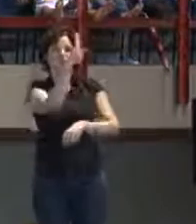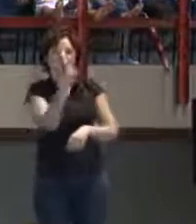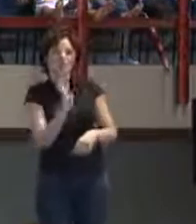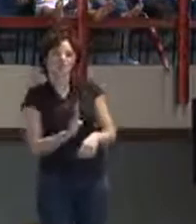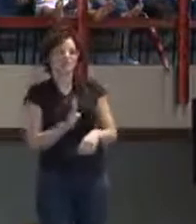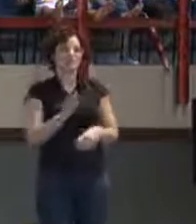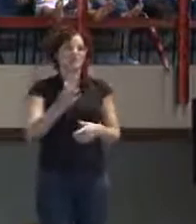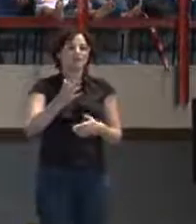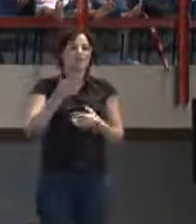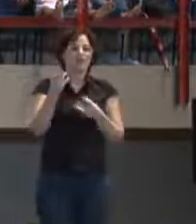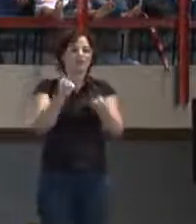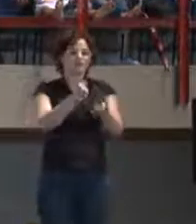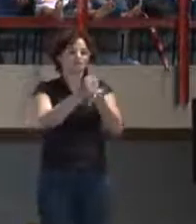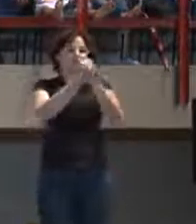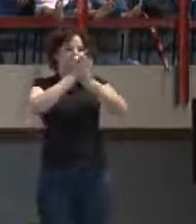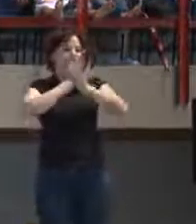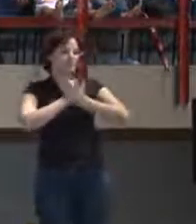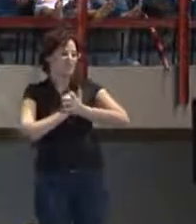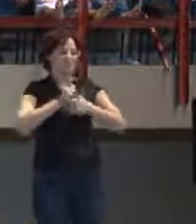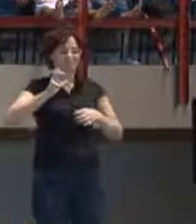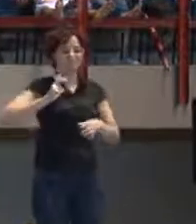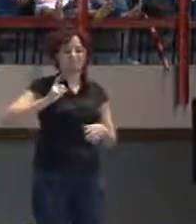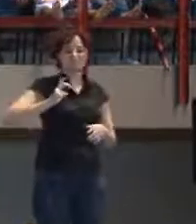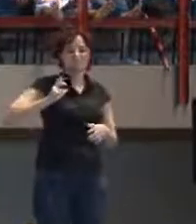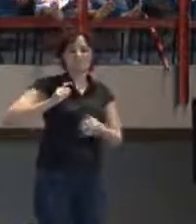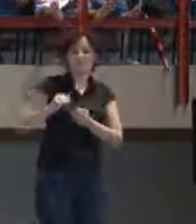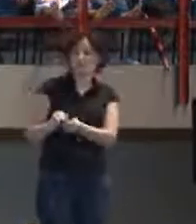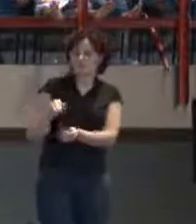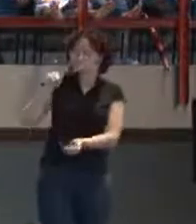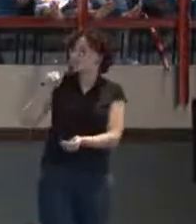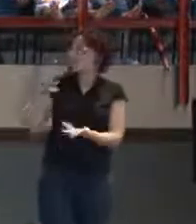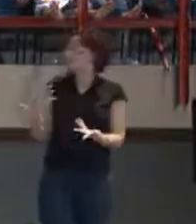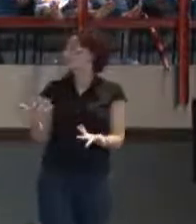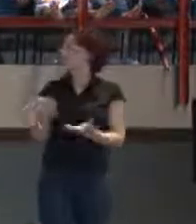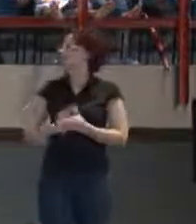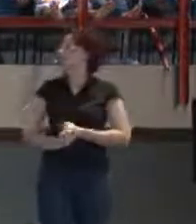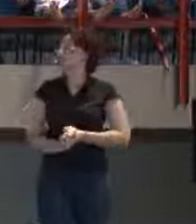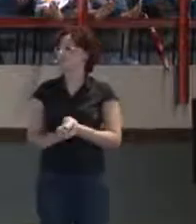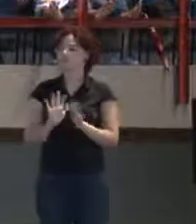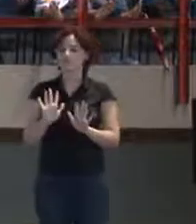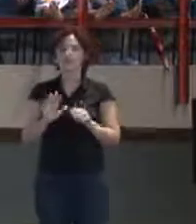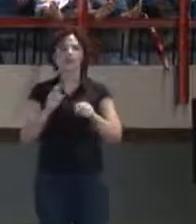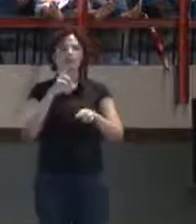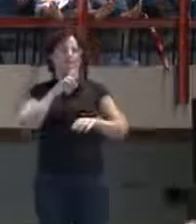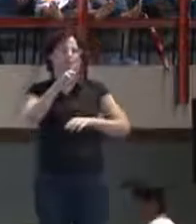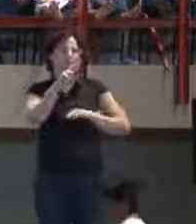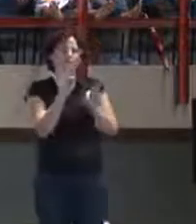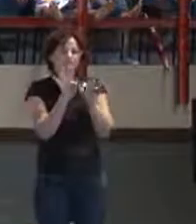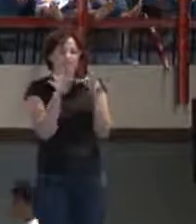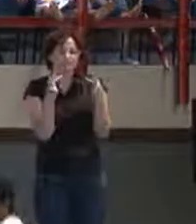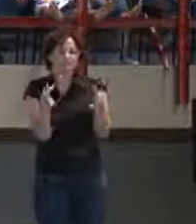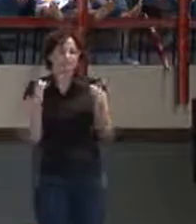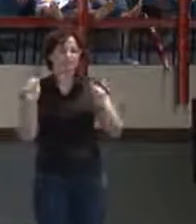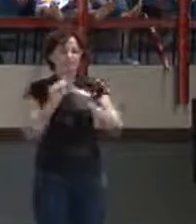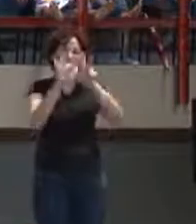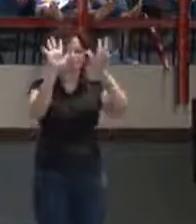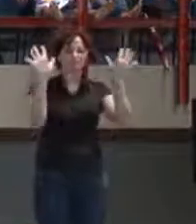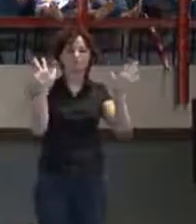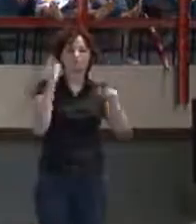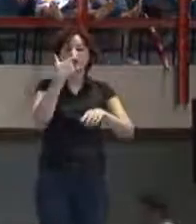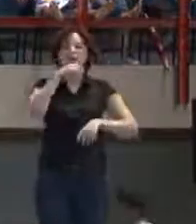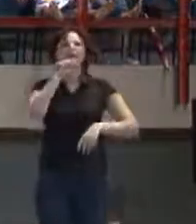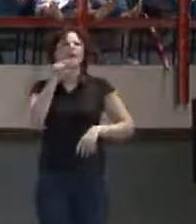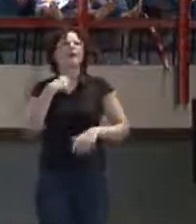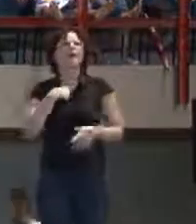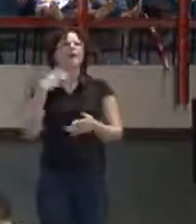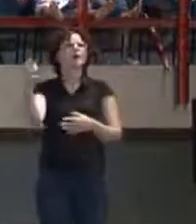Você não tem que complementar? Você não tem que trazer uma coisa e colocar? Resposta simples e clara que você tem que entender. Quem é que eu vou